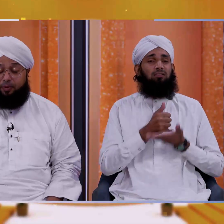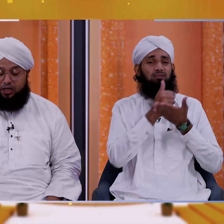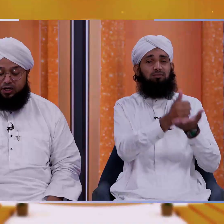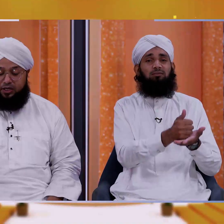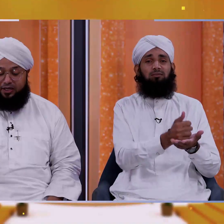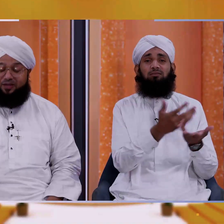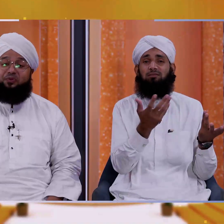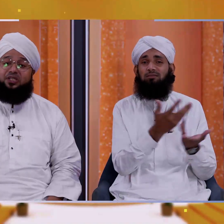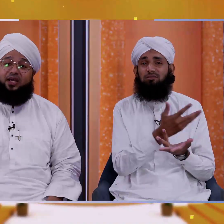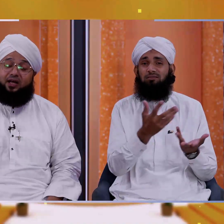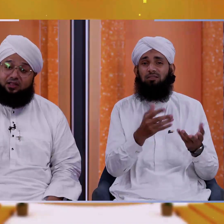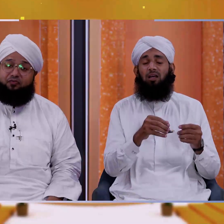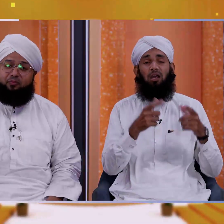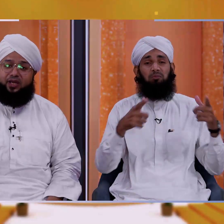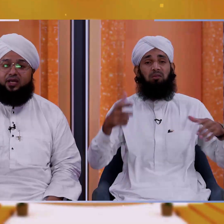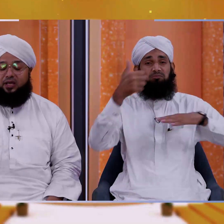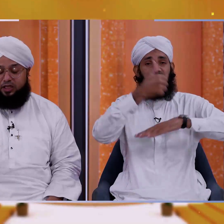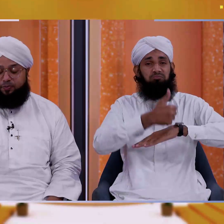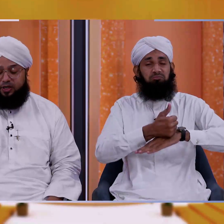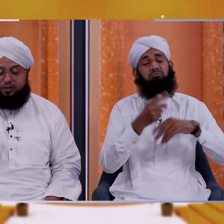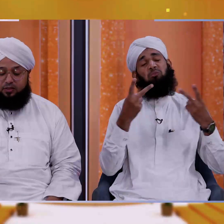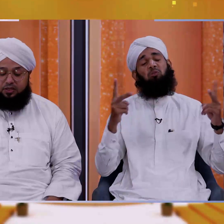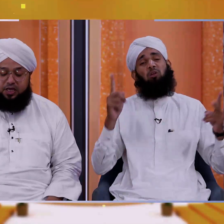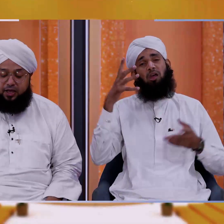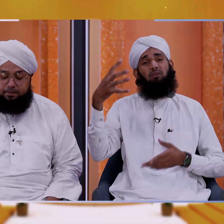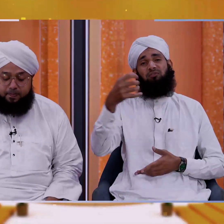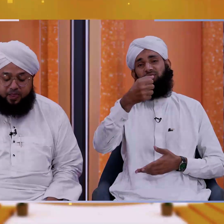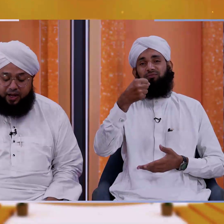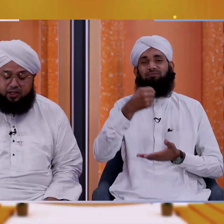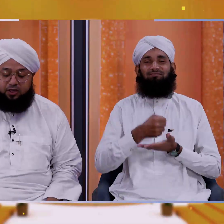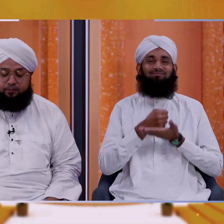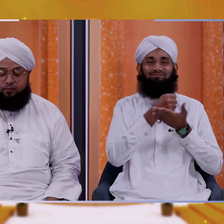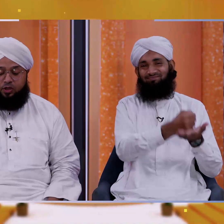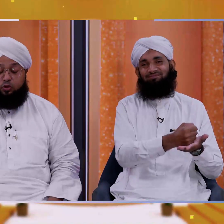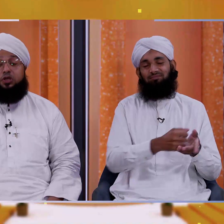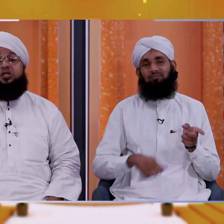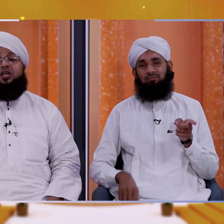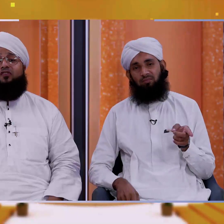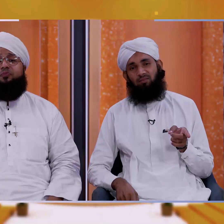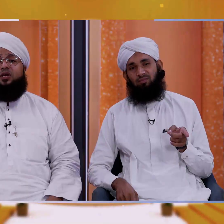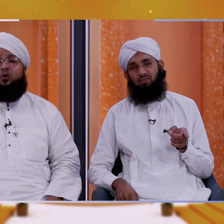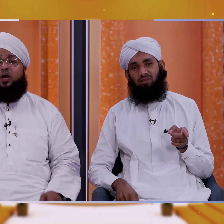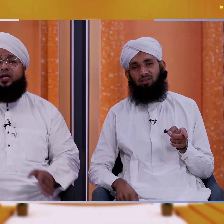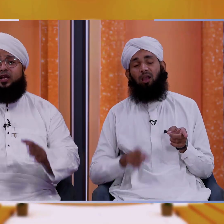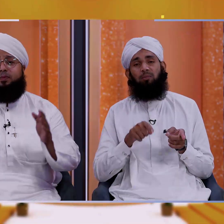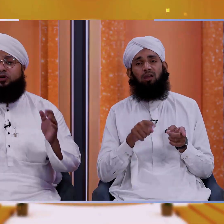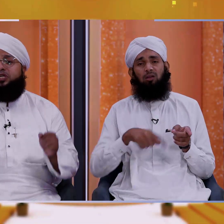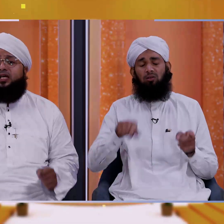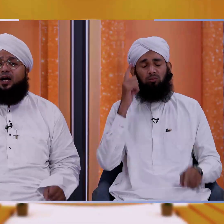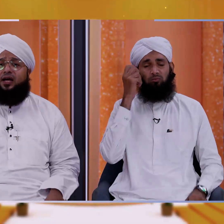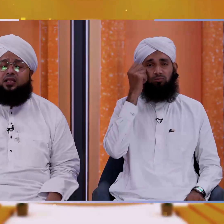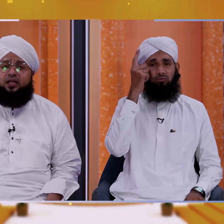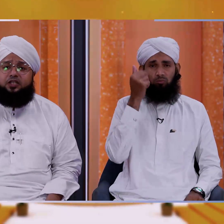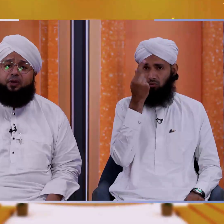اللہ پاک نے یہ سب چیزیں عطا فرمائی، اس پر یہ آیت ہے۔ تو اس کے علاوہ بھی قرآن کریم میں بہت